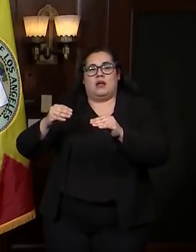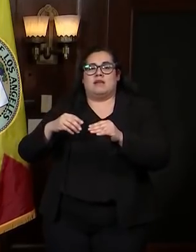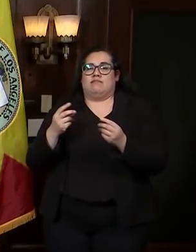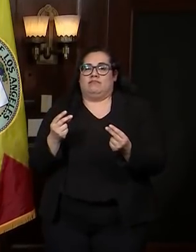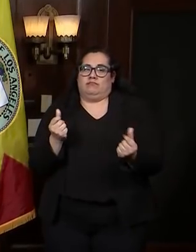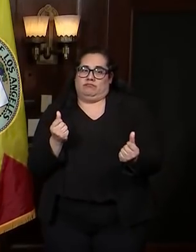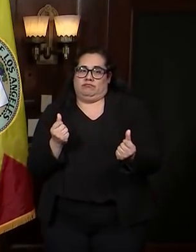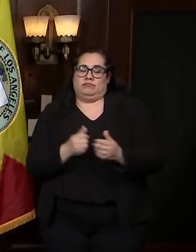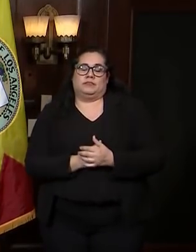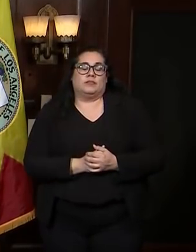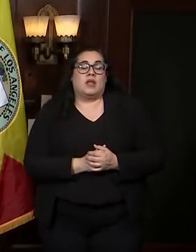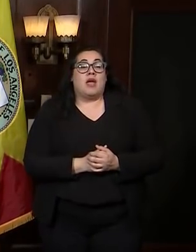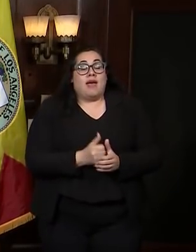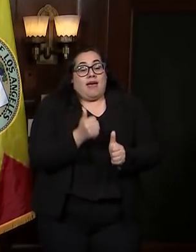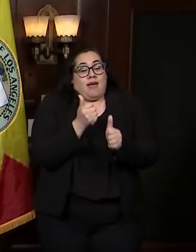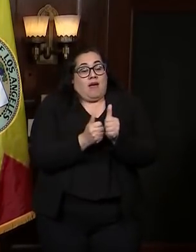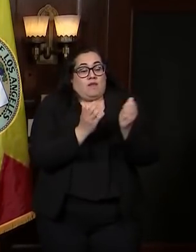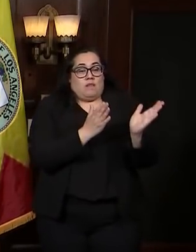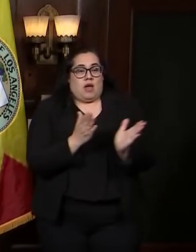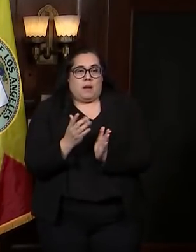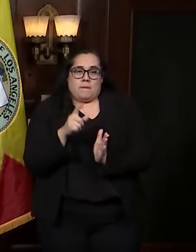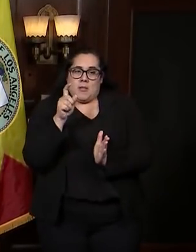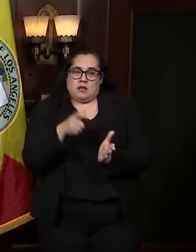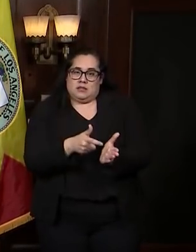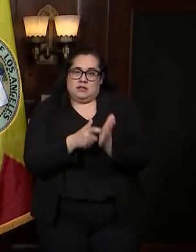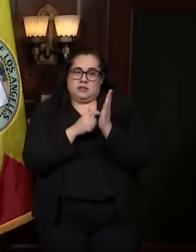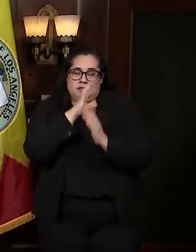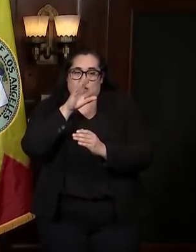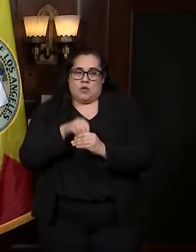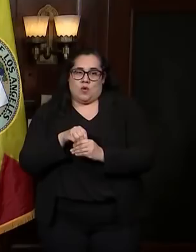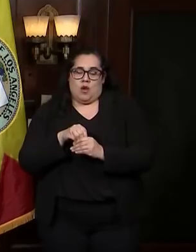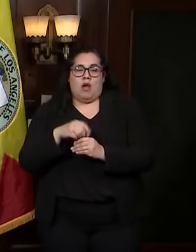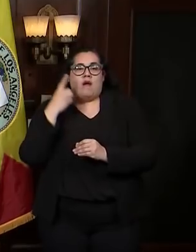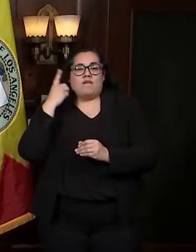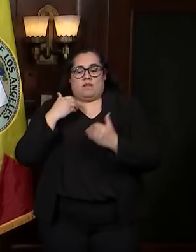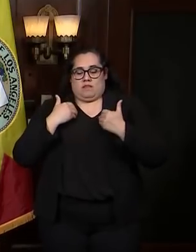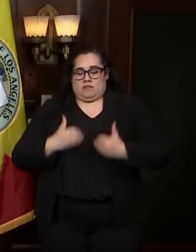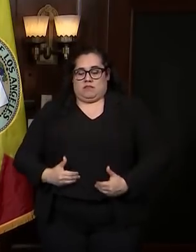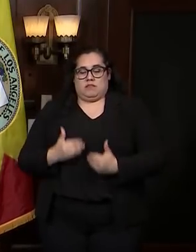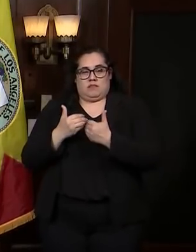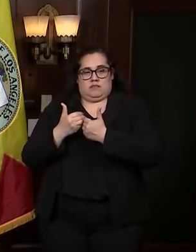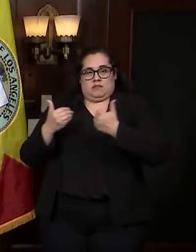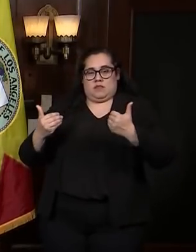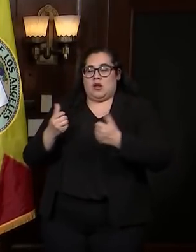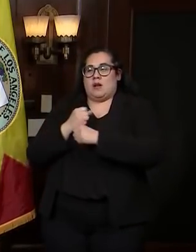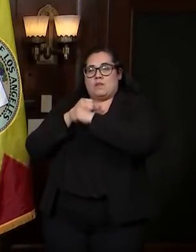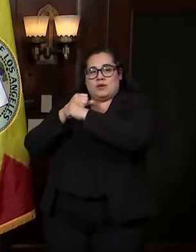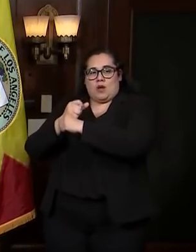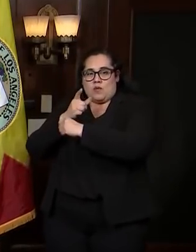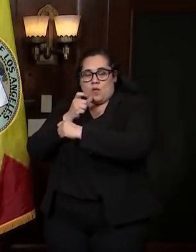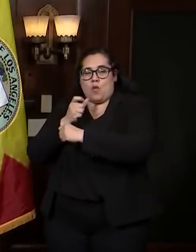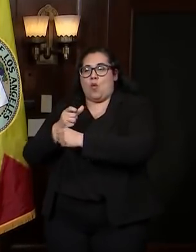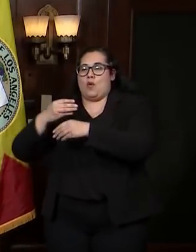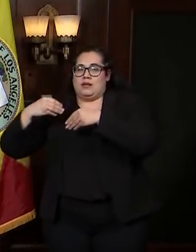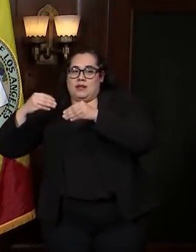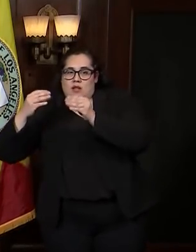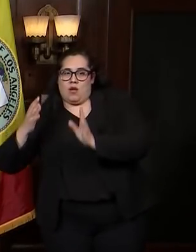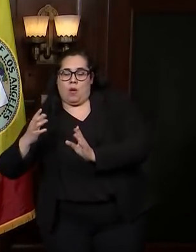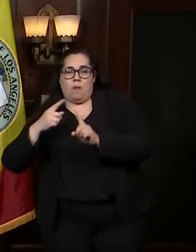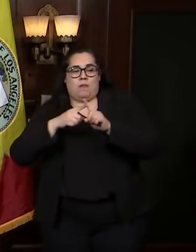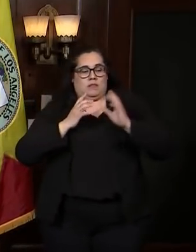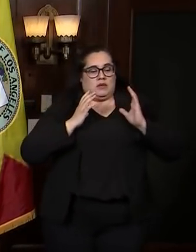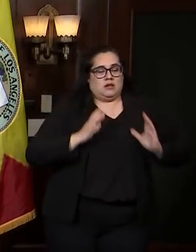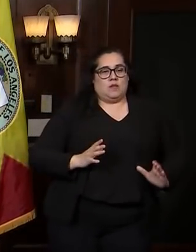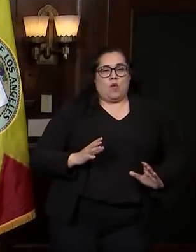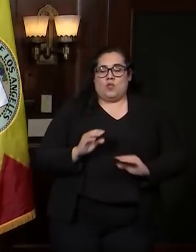inmediatamente. Cada plan debe implementar medidas para proteger a vendedores y clientes para no